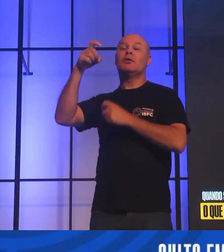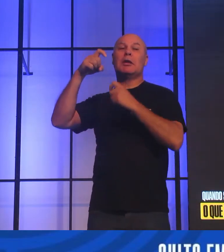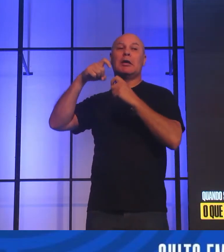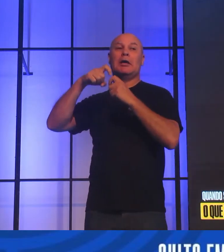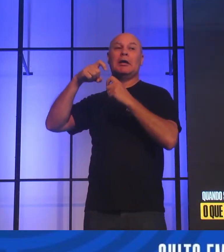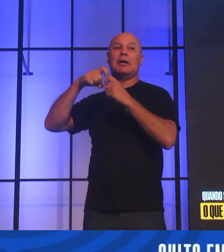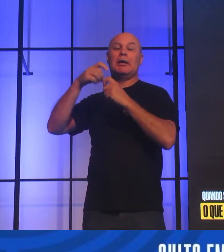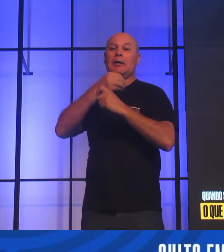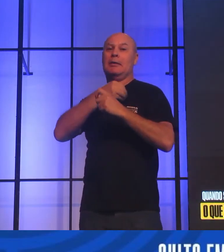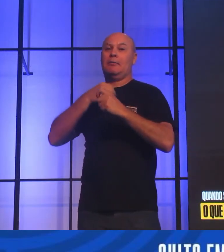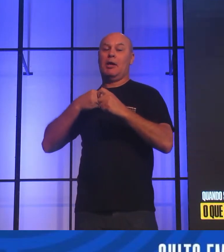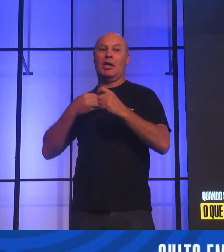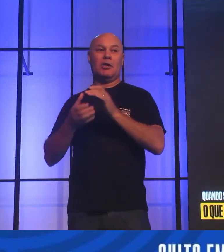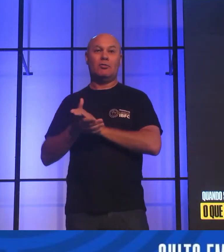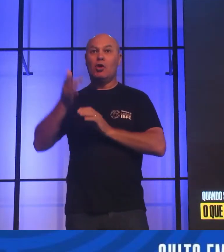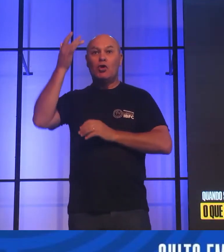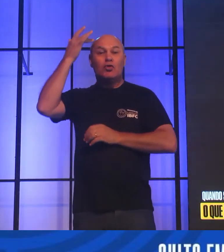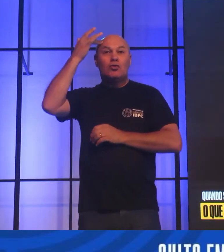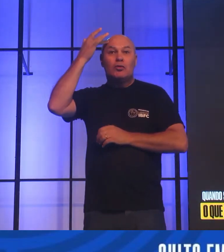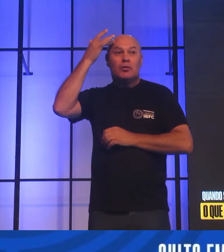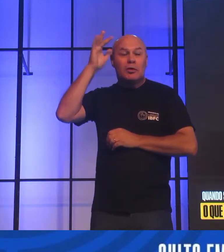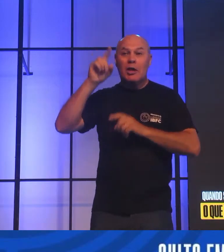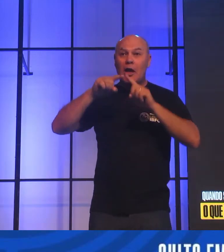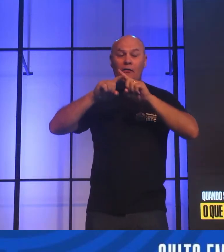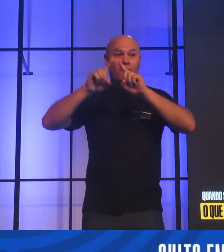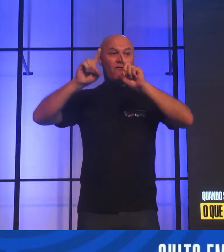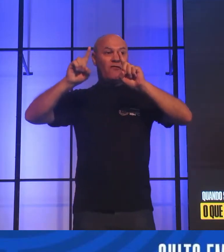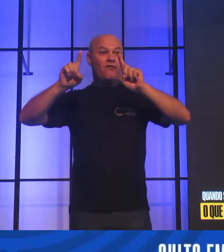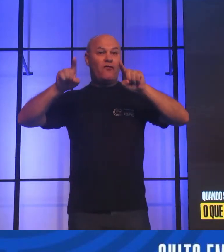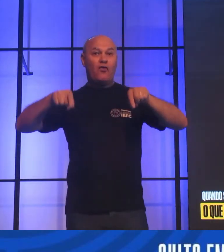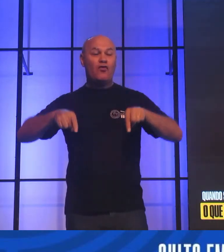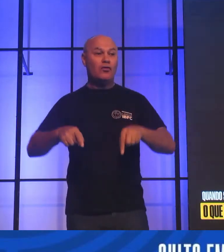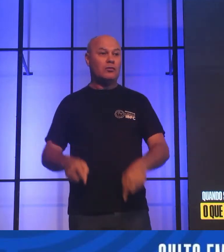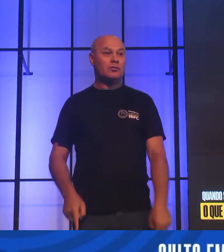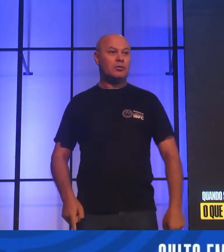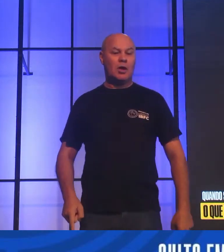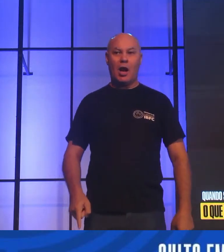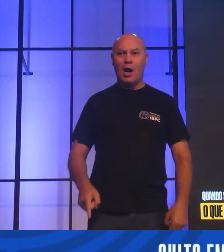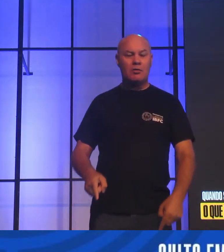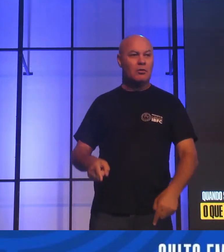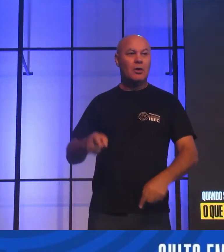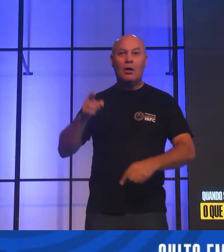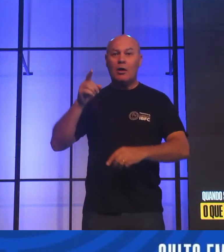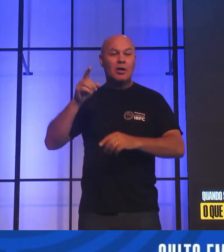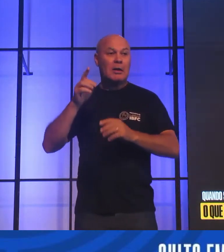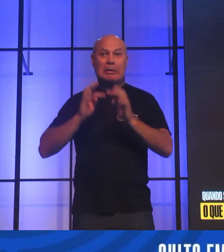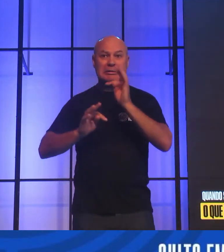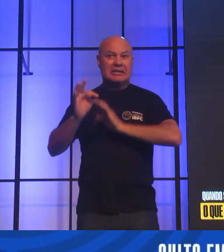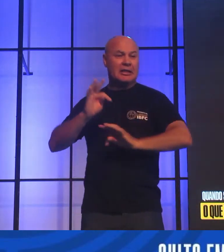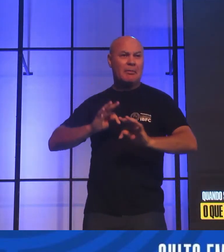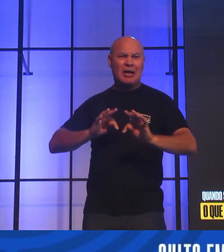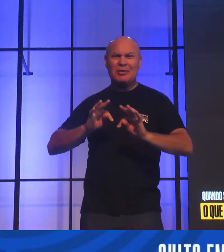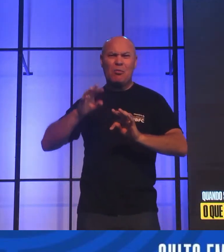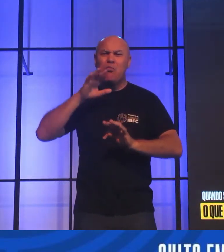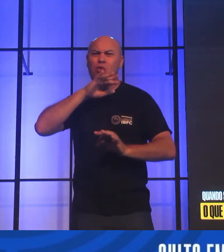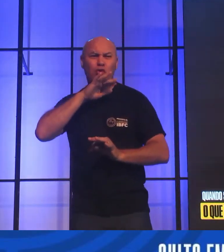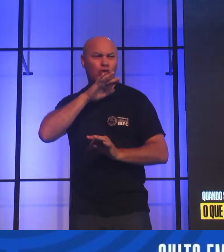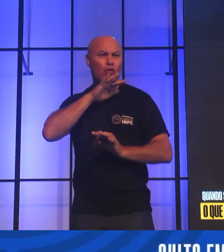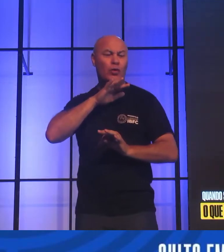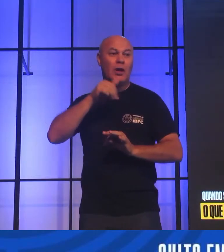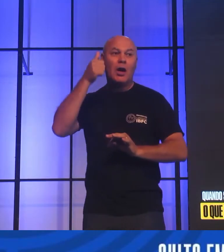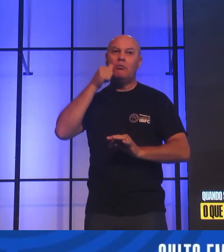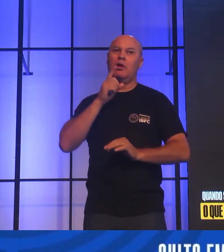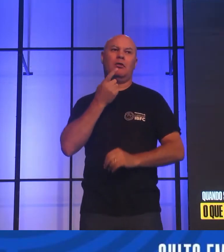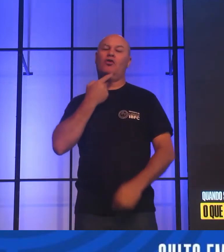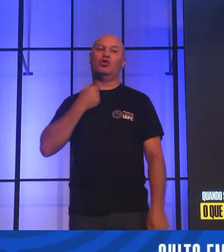E eu não sei como que os donos da clínica descobriram que eu era pastor deles. E me ligaram dizendo,